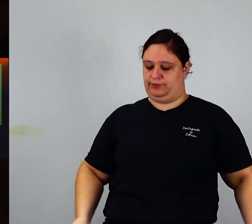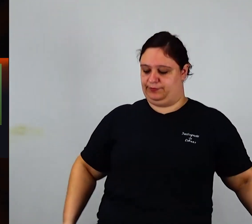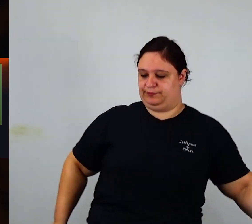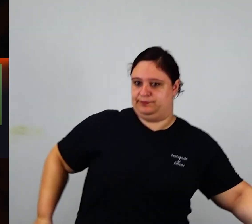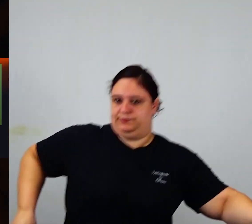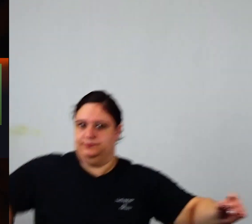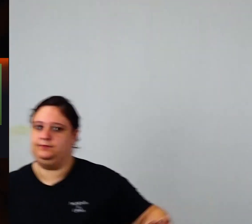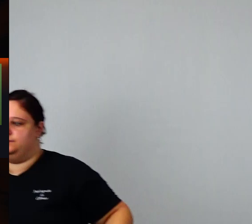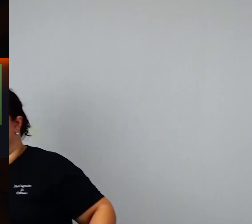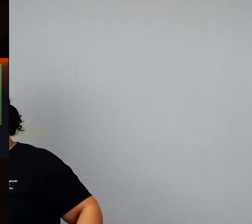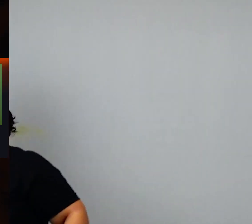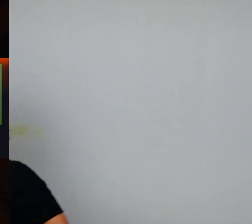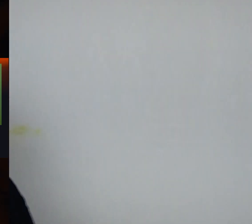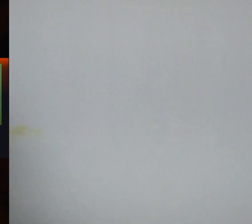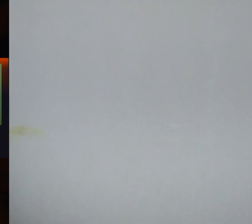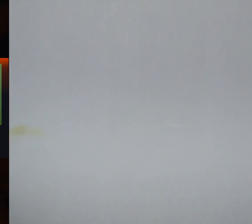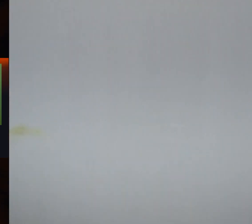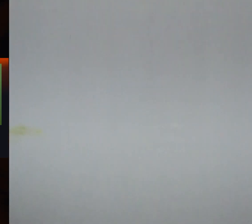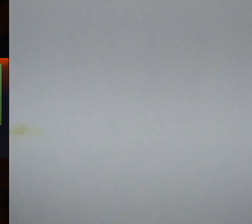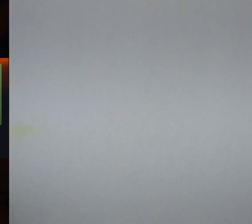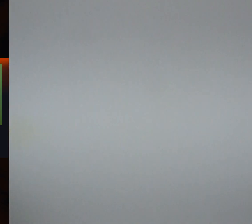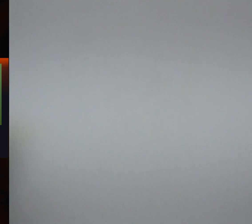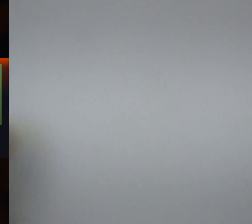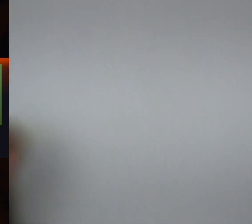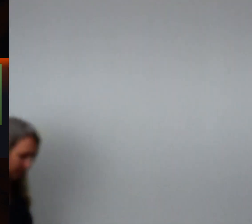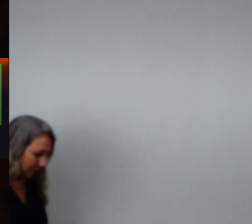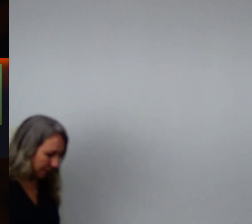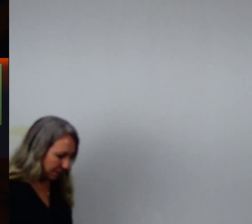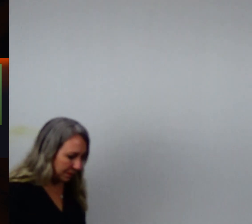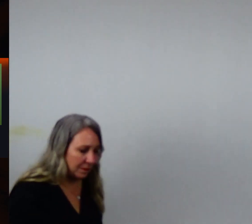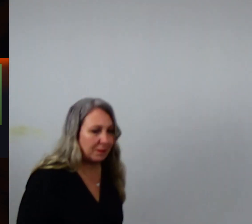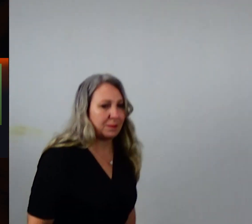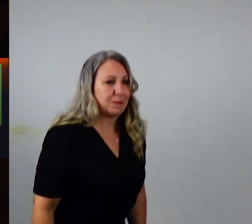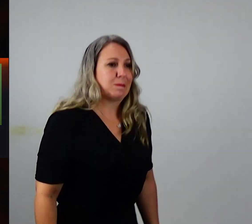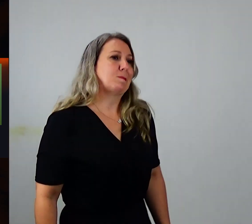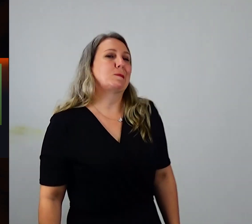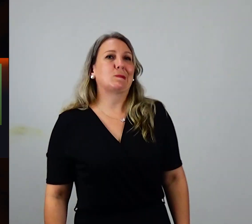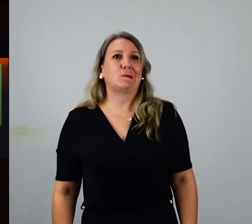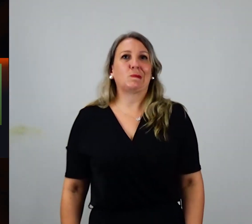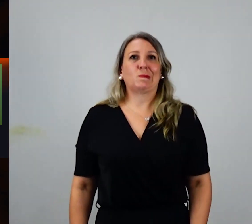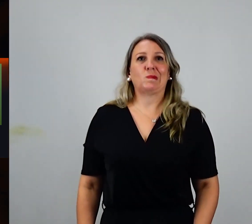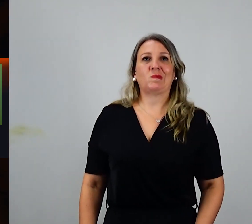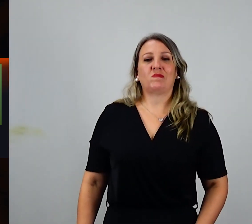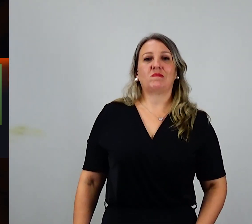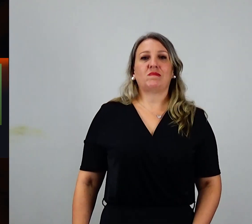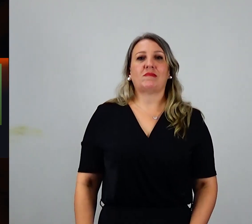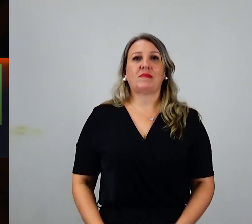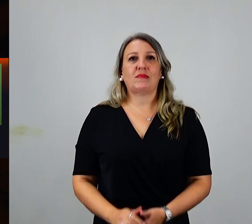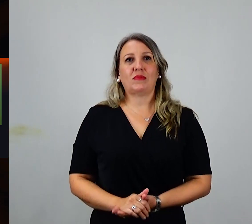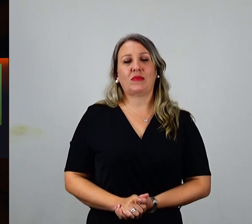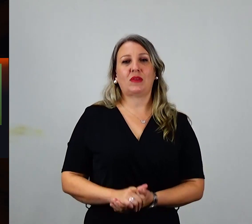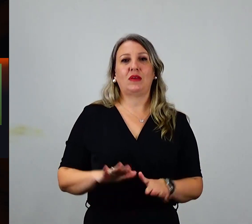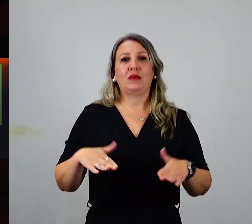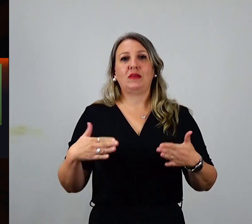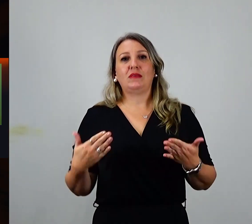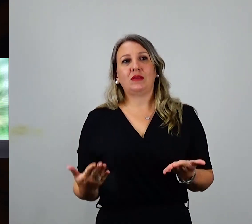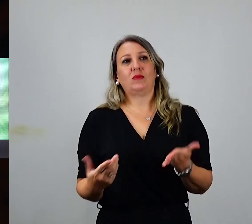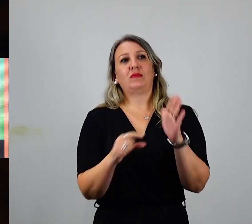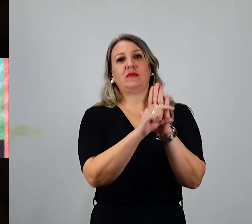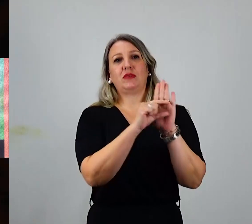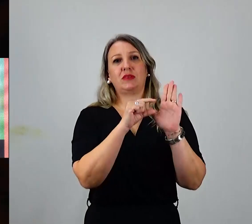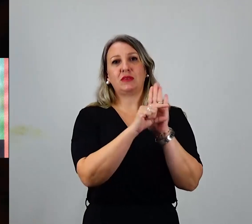só não se manifestou. Então é isso que esse versículo de 1 João 3